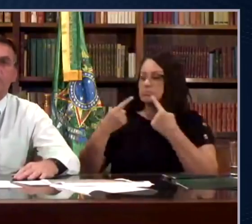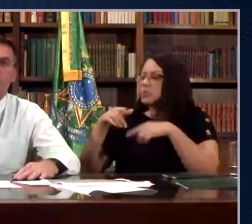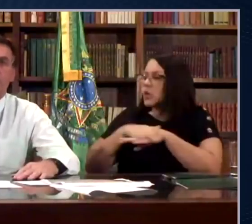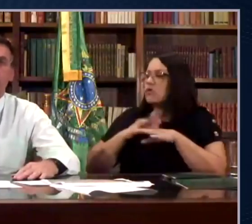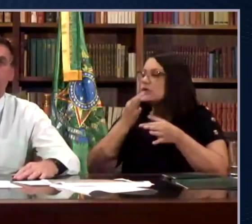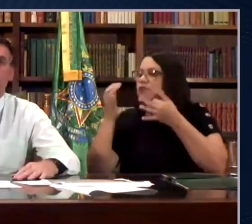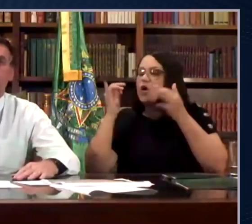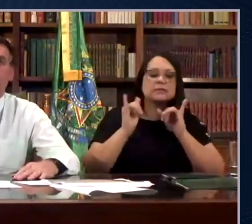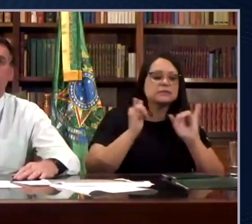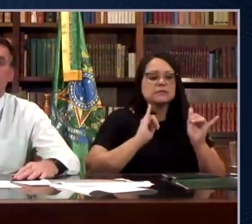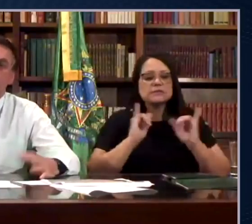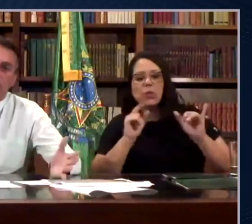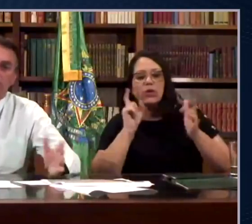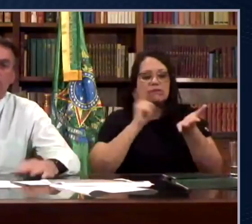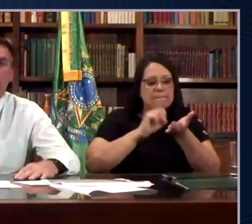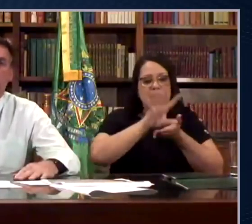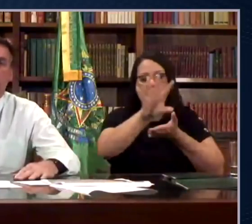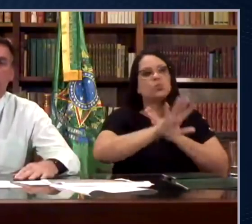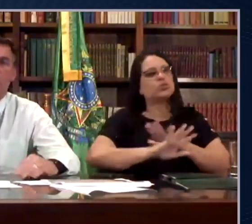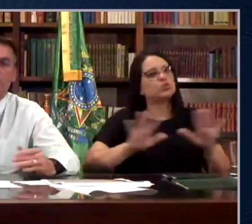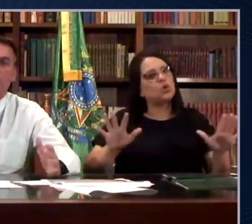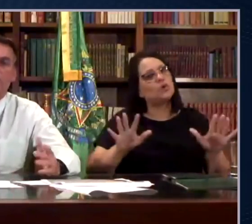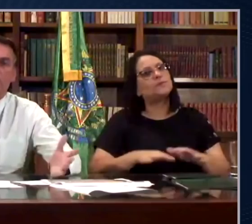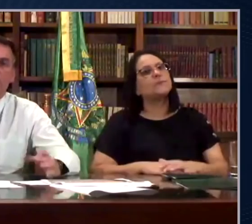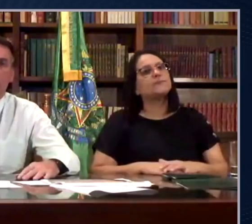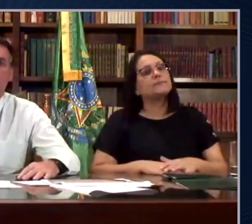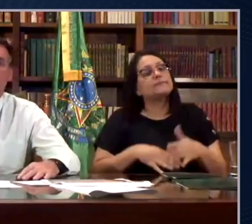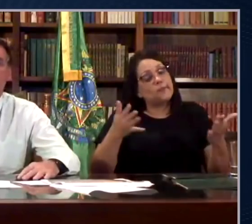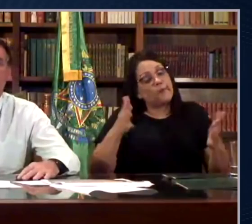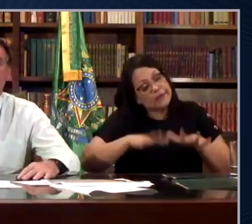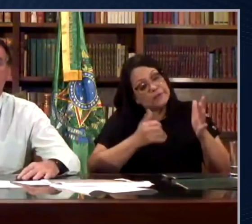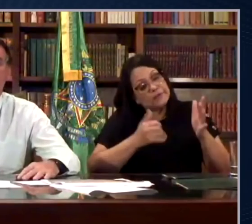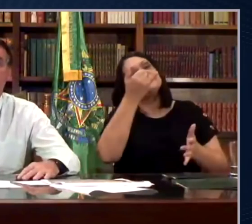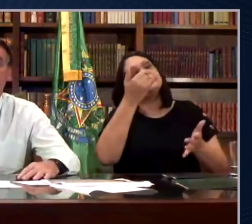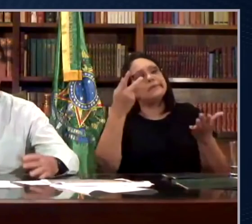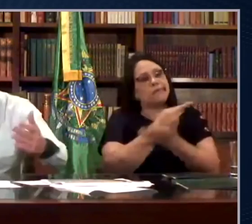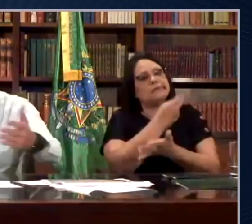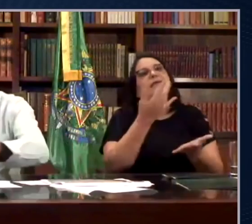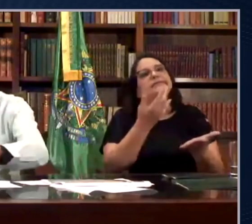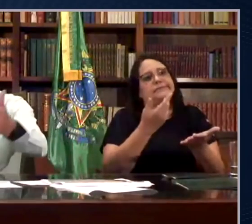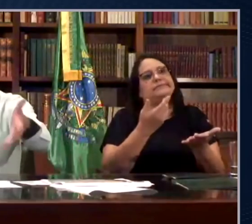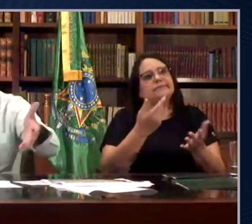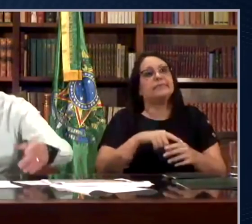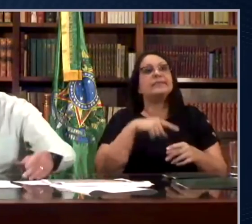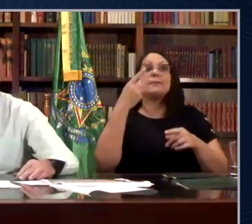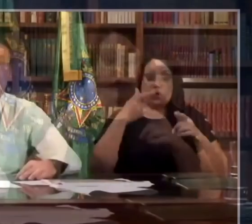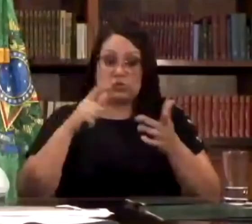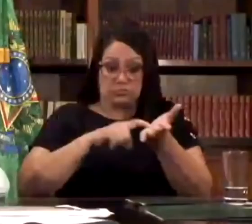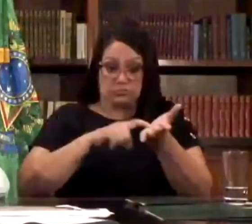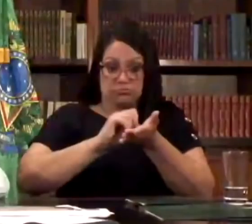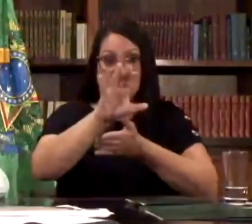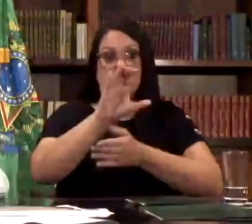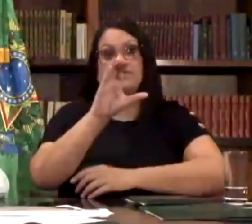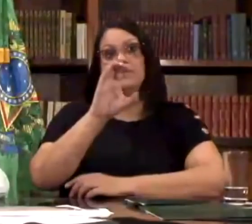trocamos informação sobre o que vai ser publicado. Então, mas, mesma vez conversando e outras vezes a gente se comete o equívoco. Depois publicamos um vídeo lá